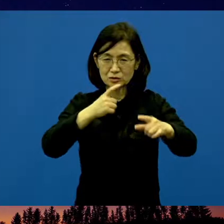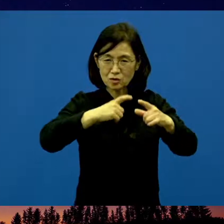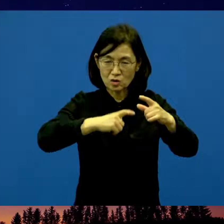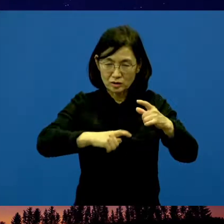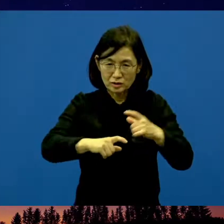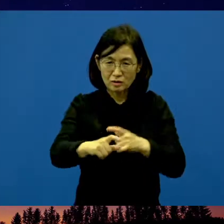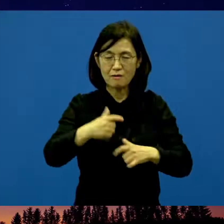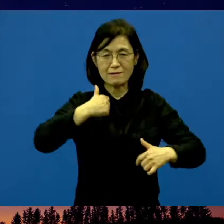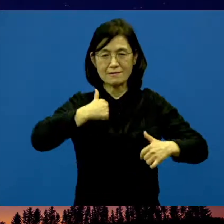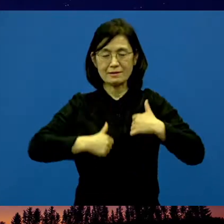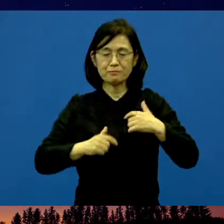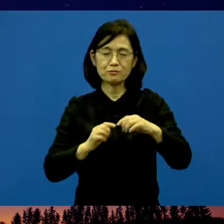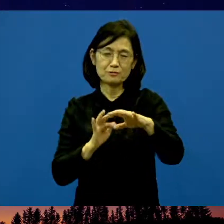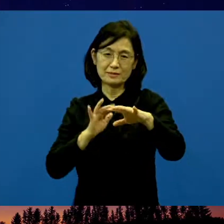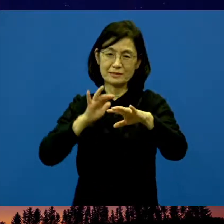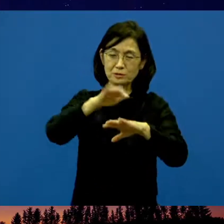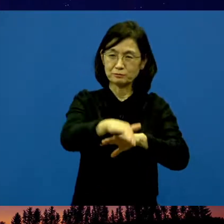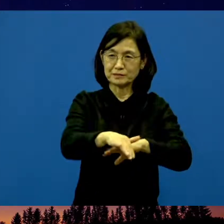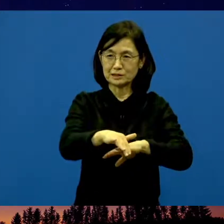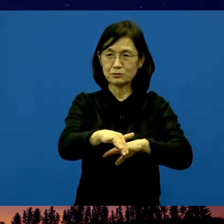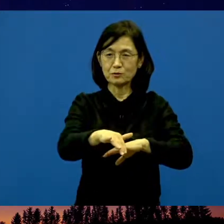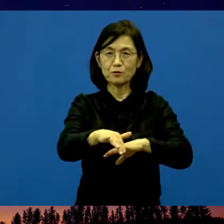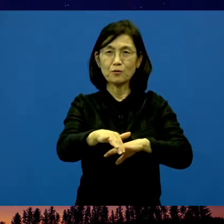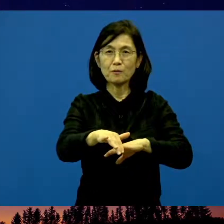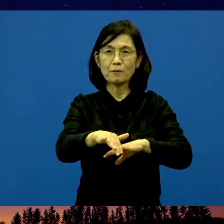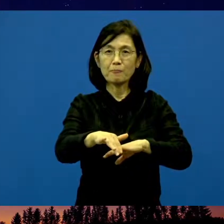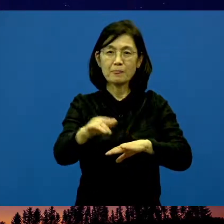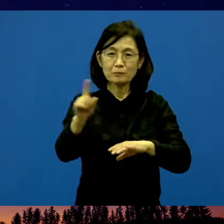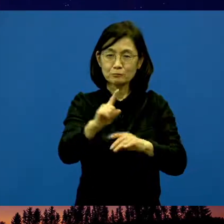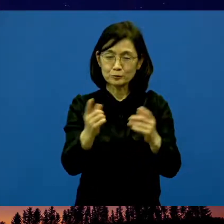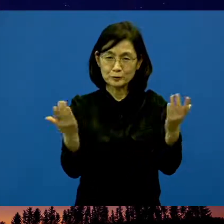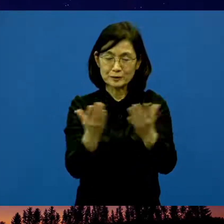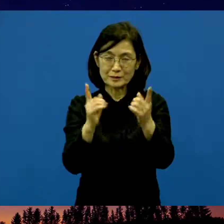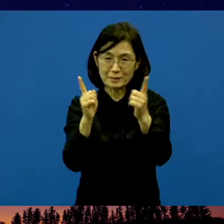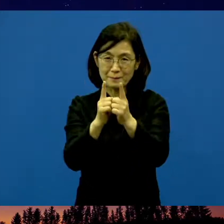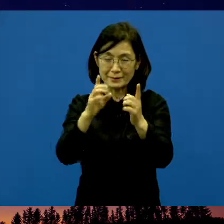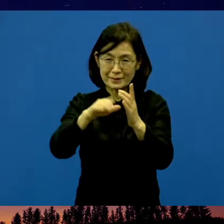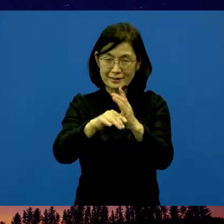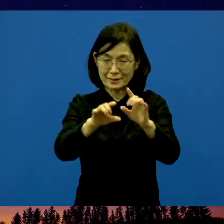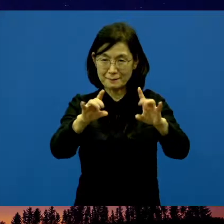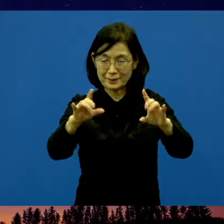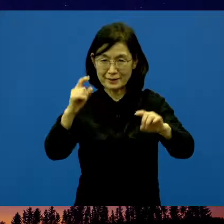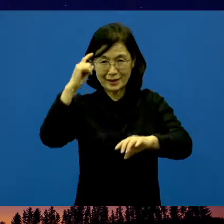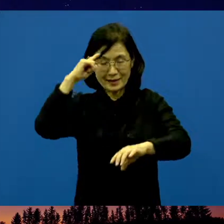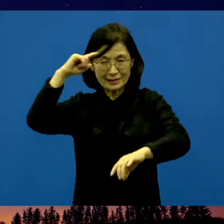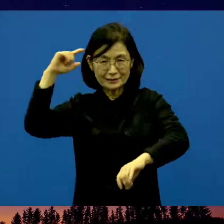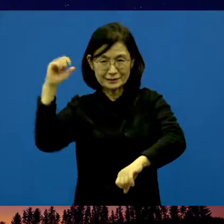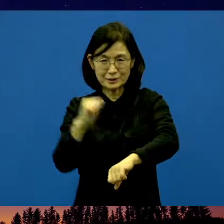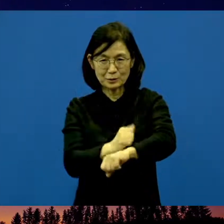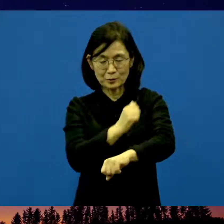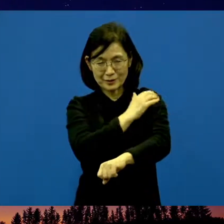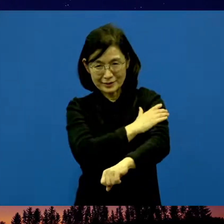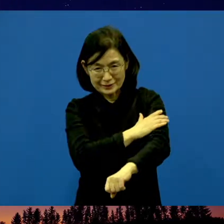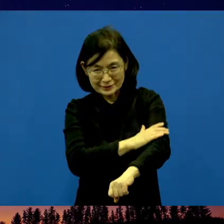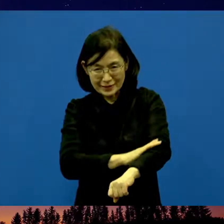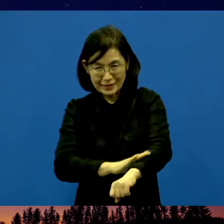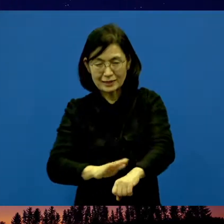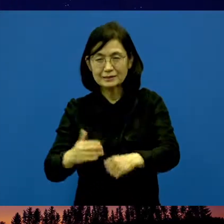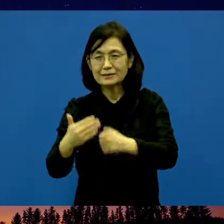일어나고 기쁨이 넘치고 어떤 일이든지 정말 지혜롭게 감당할 수 있는 은혜가 생겨지고,